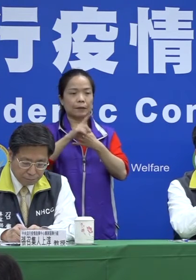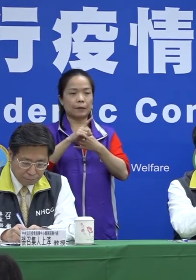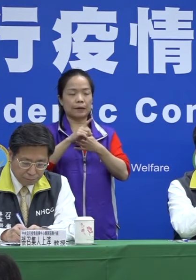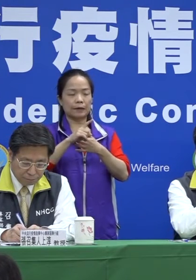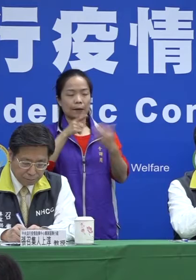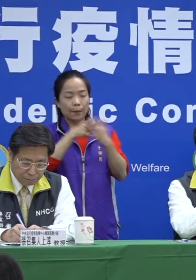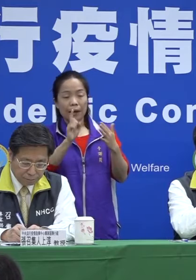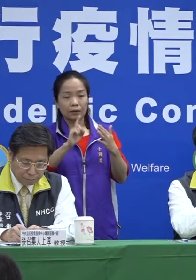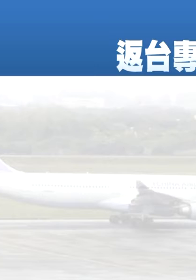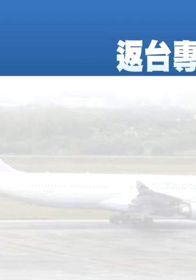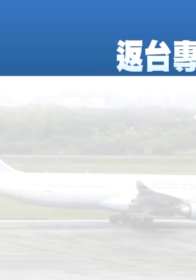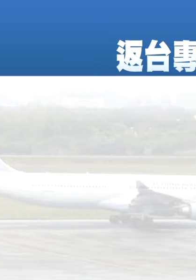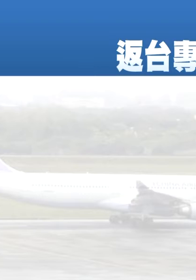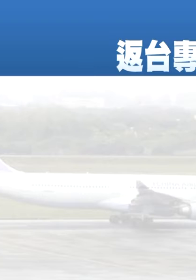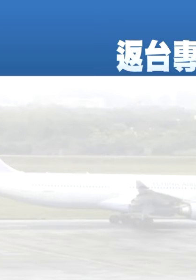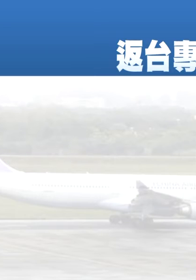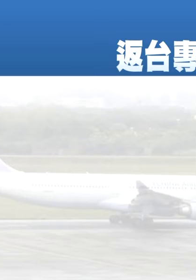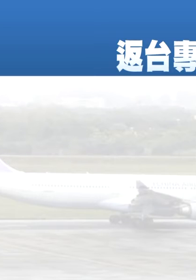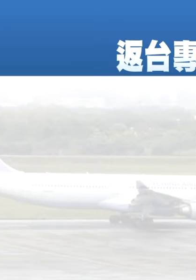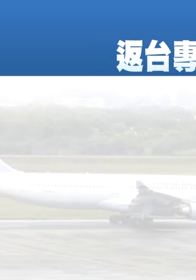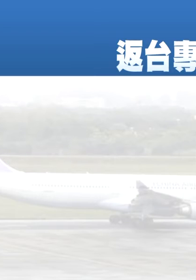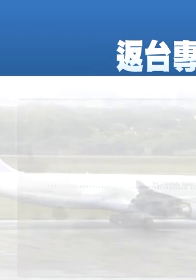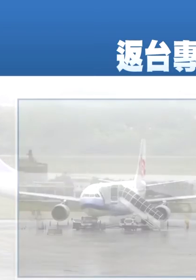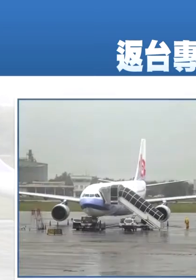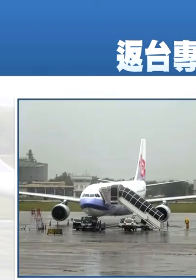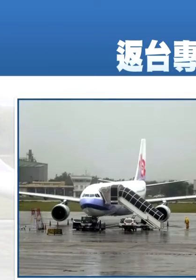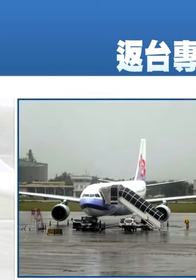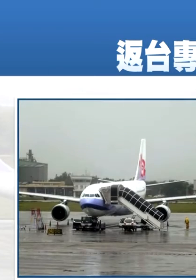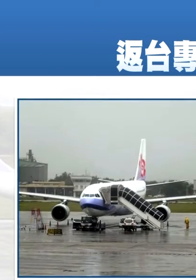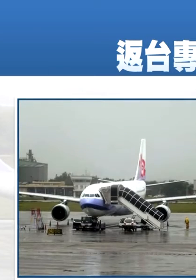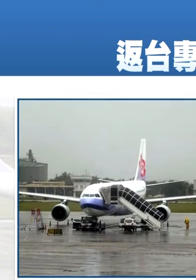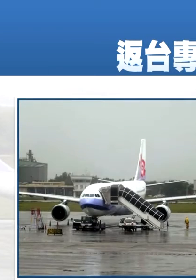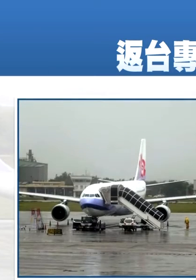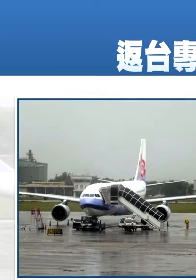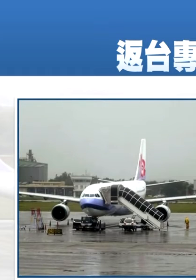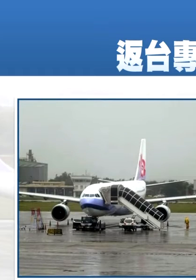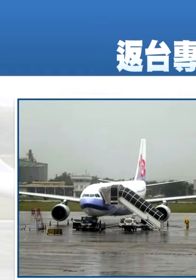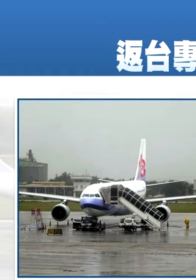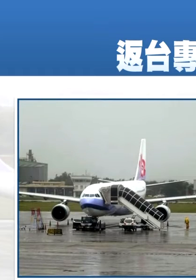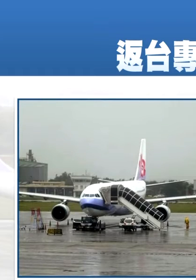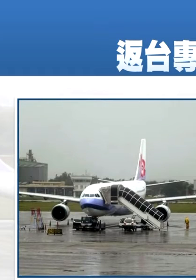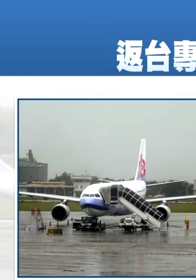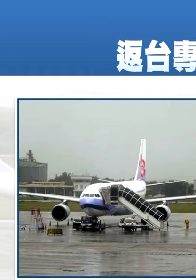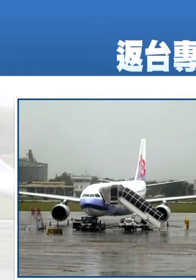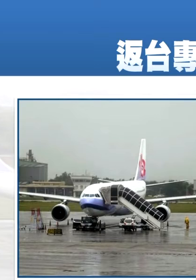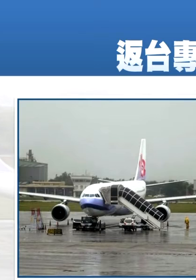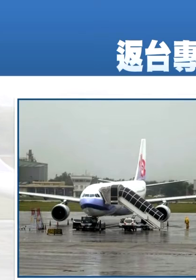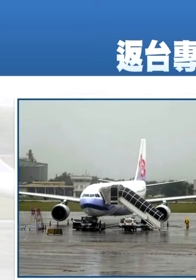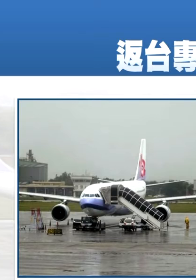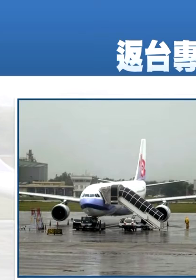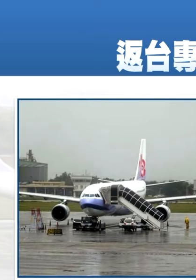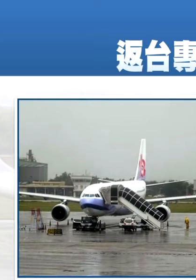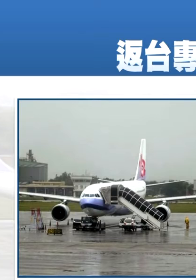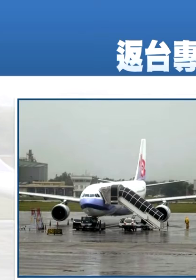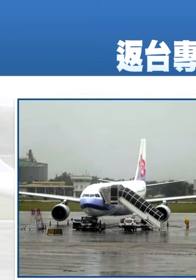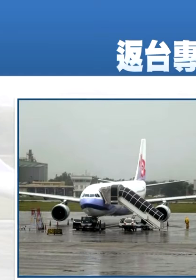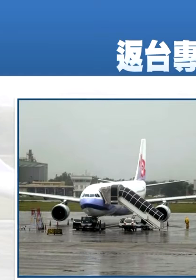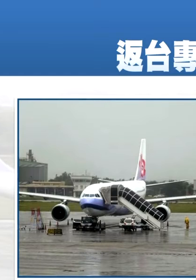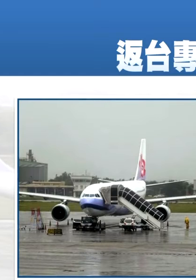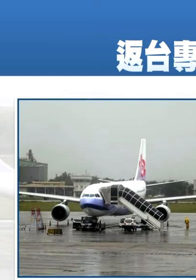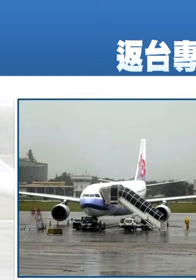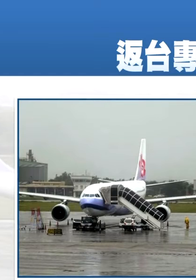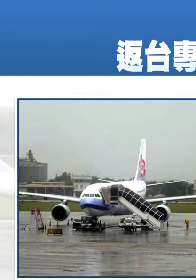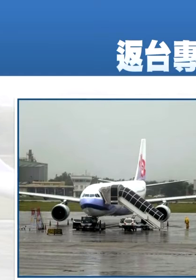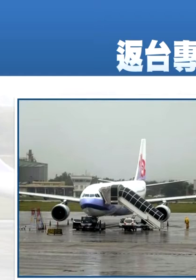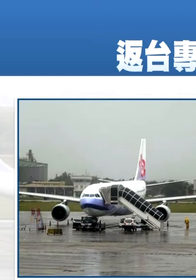了确保防疫没漏洞，我方规划返台国人除了登机前需要检疫之外，上机必须全程穿隔离衣、戴面罩、口罩。